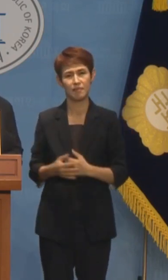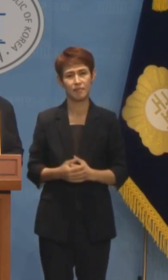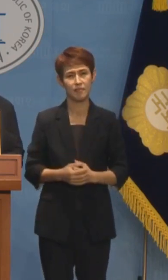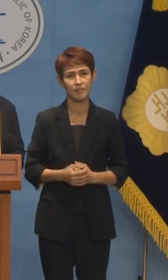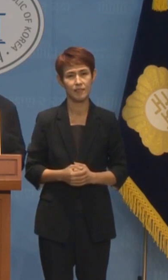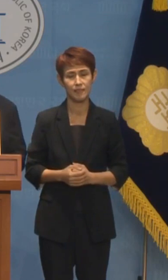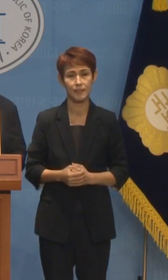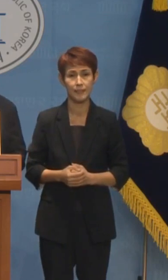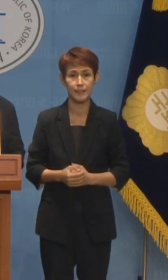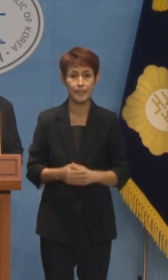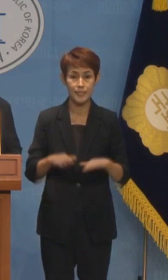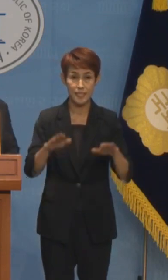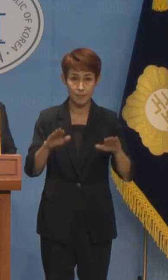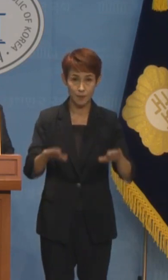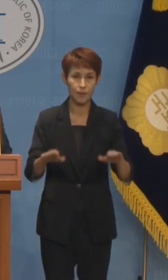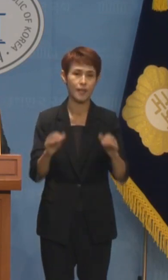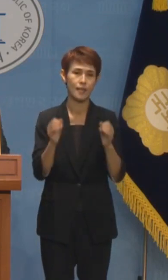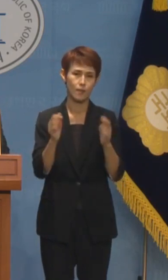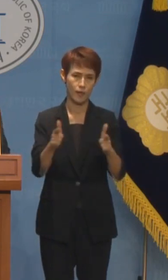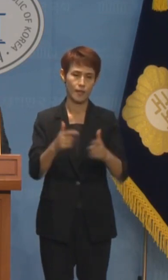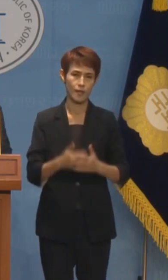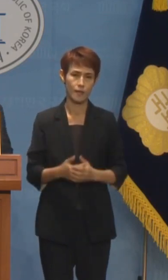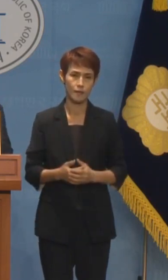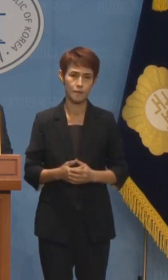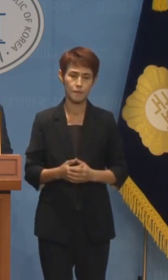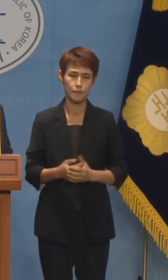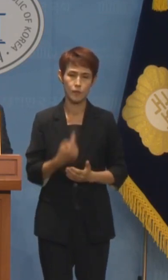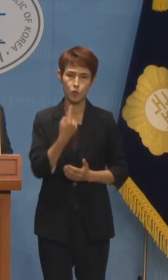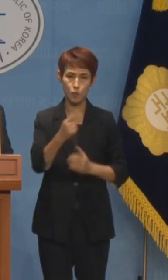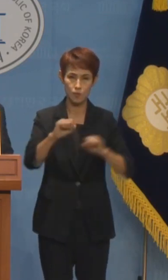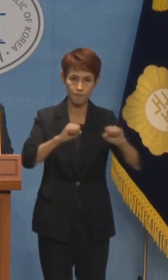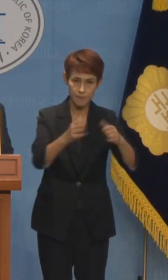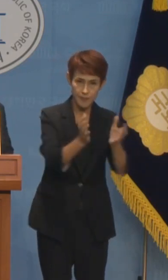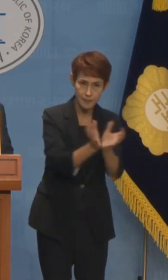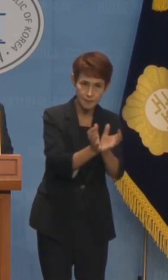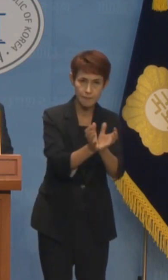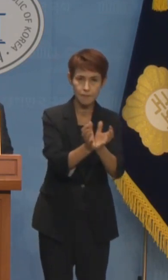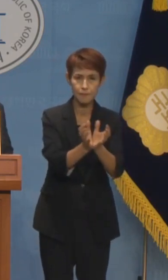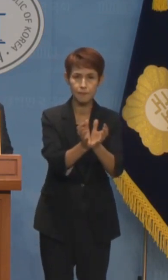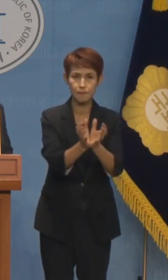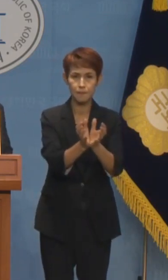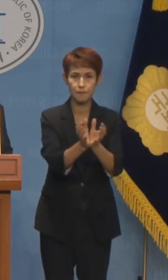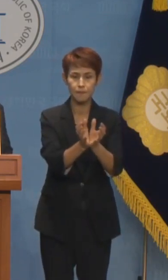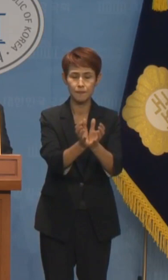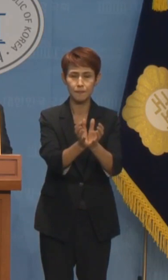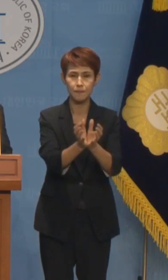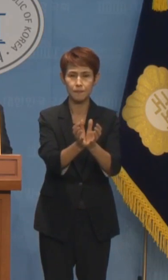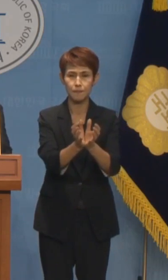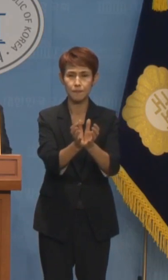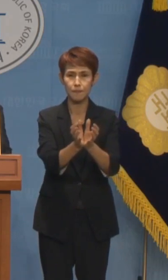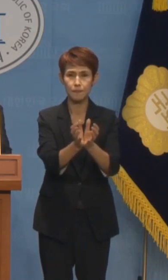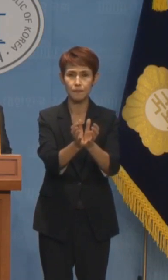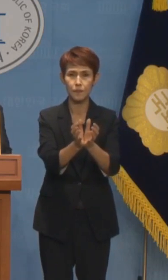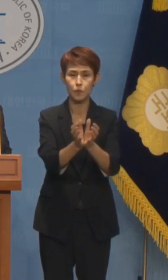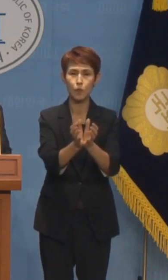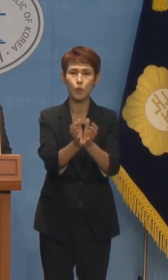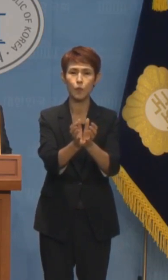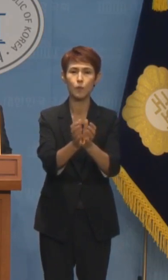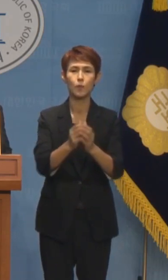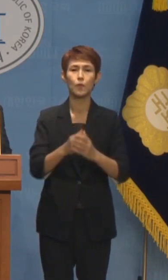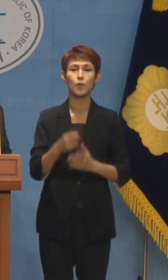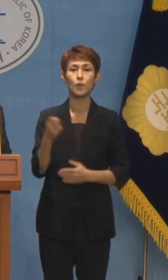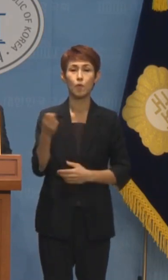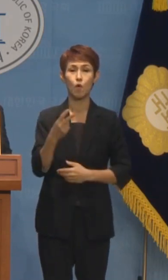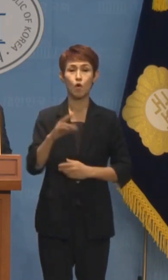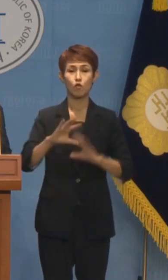못했습니다 그런데 이번 기회에 촛불 국민들의 힘 그리고 나라의 주권을 지키기 위한